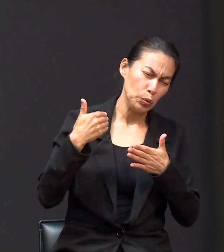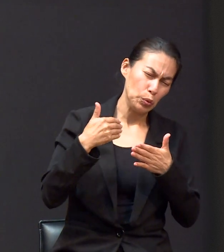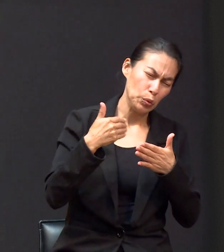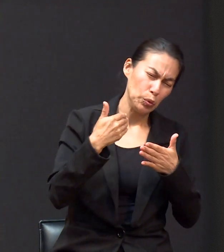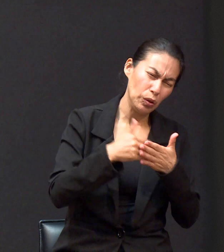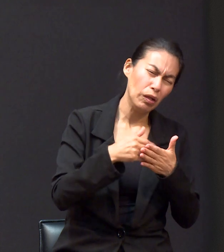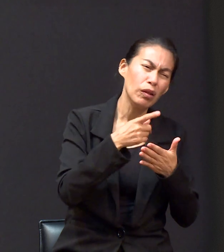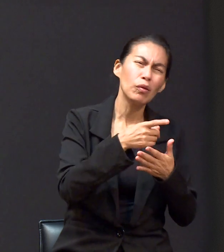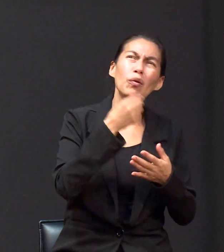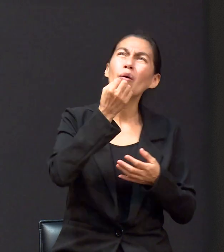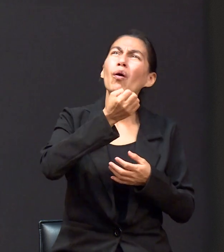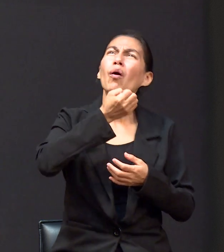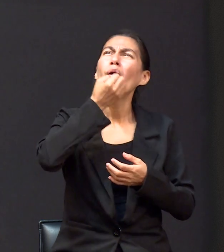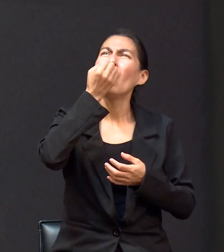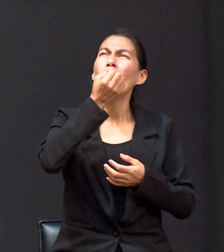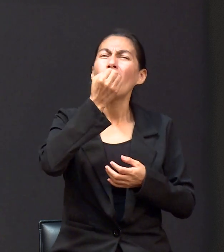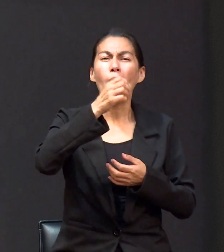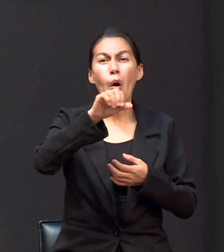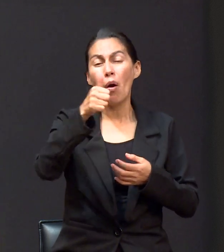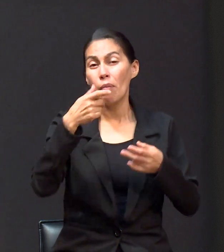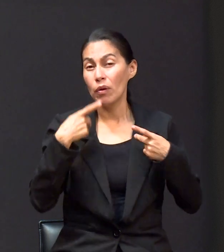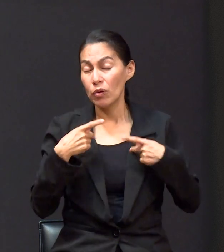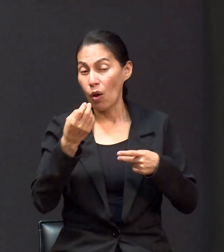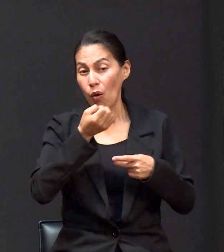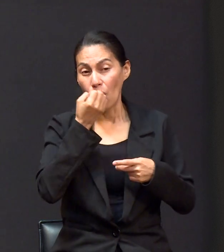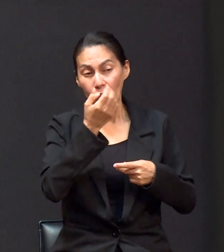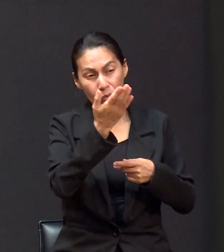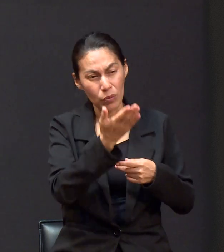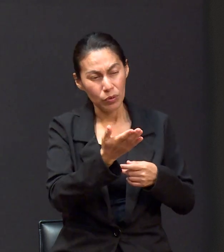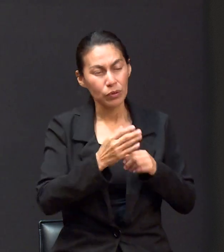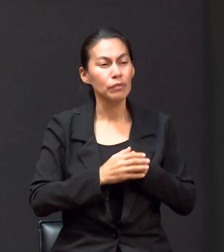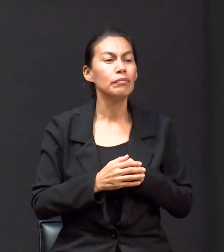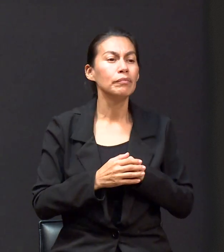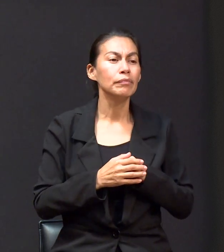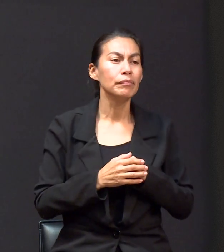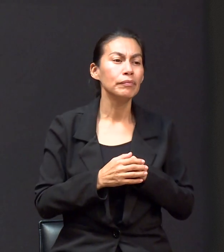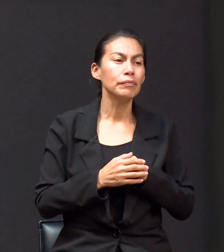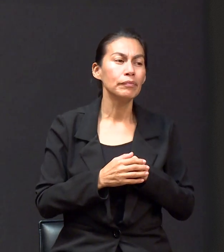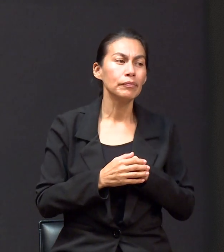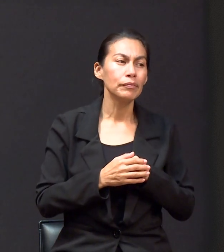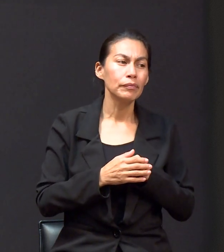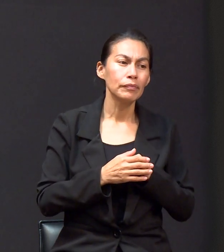de este tiempo donde tú has orado, otros han orado por ti